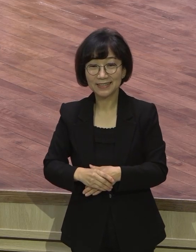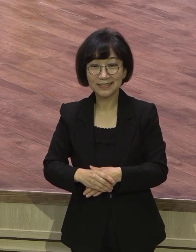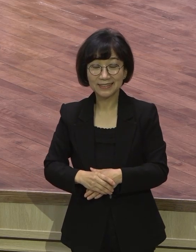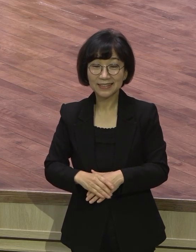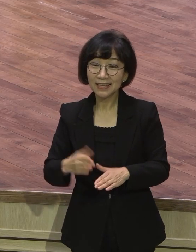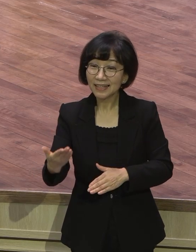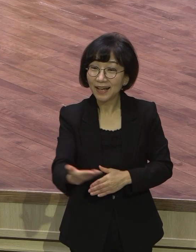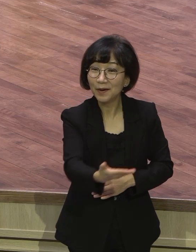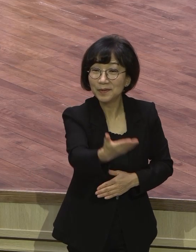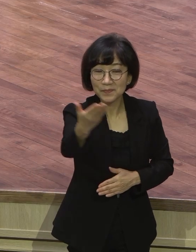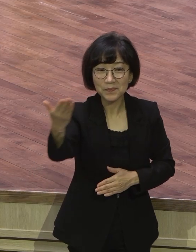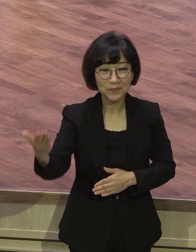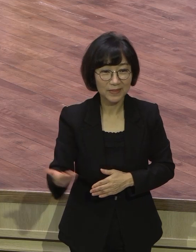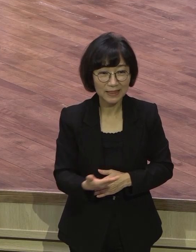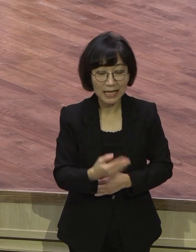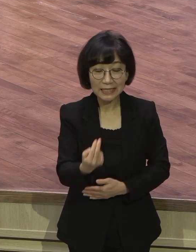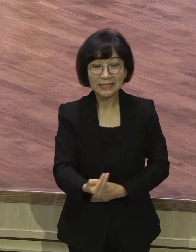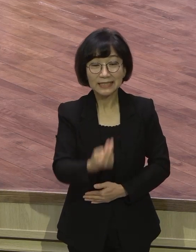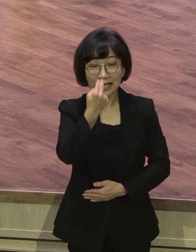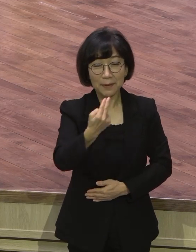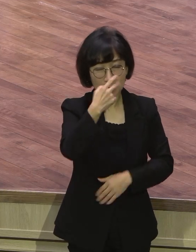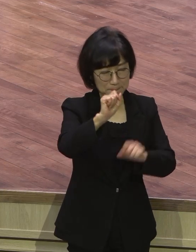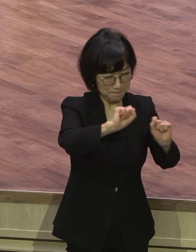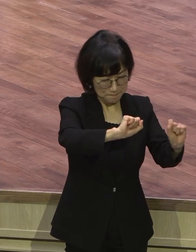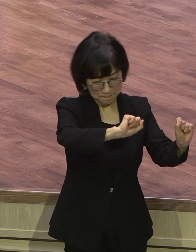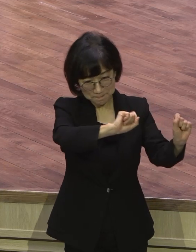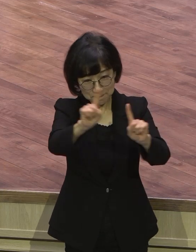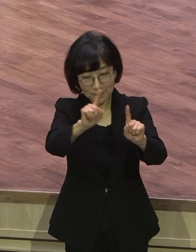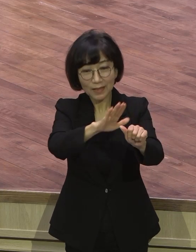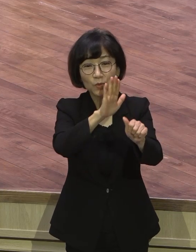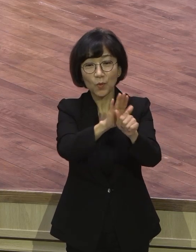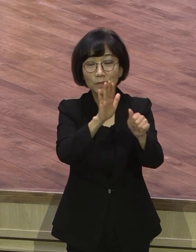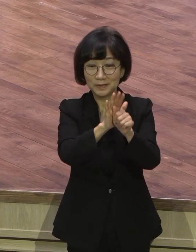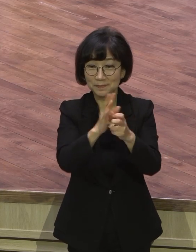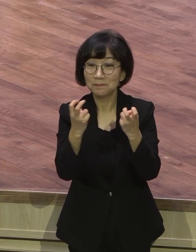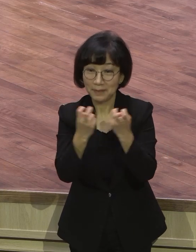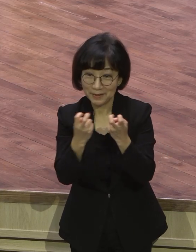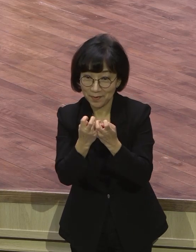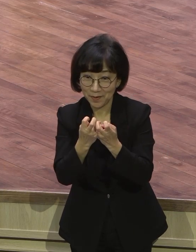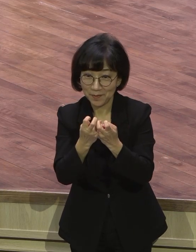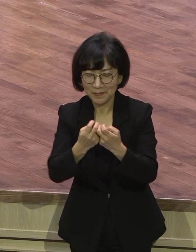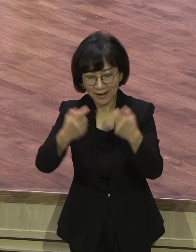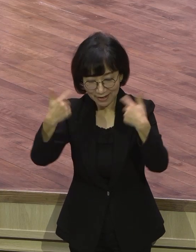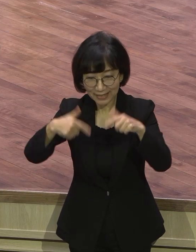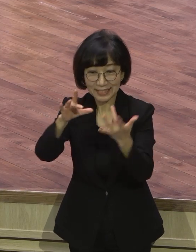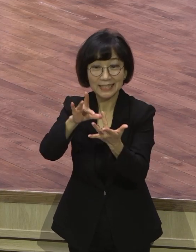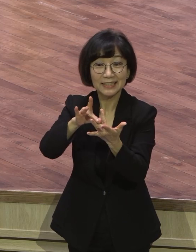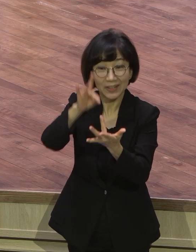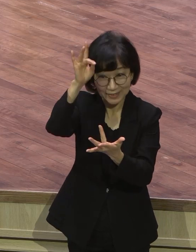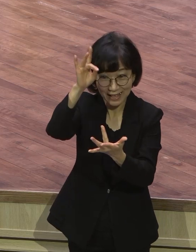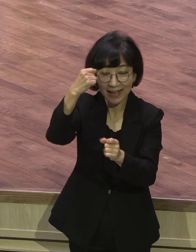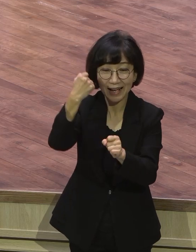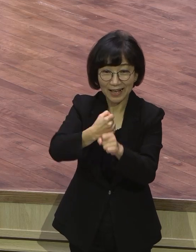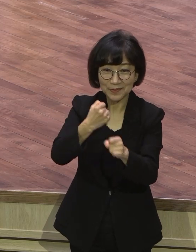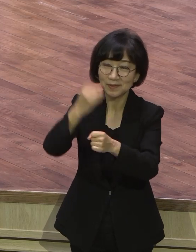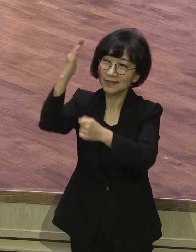성도들 정말 생명 살리는 방향으로 모든 선택을 하며 하나님 말아